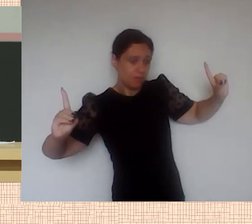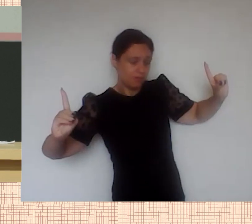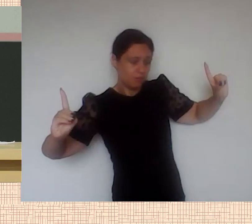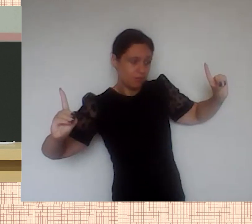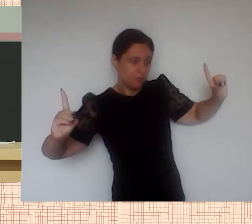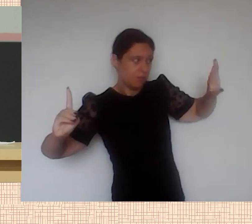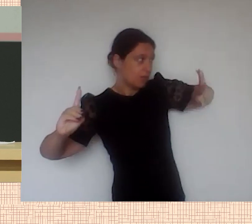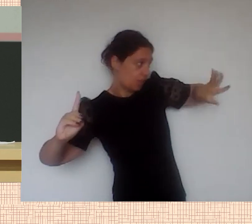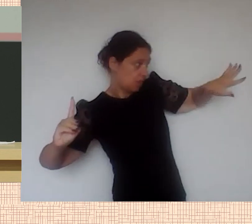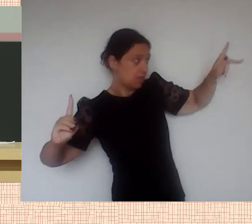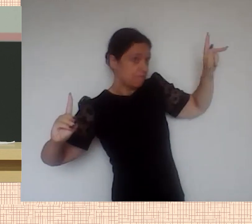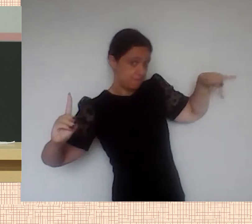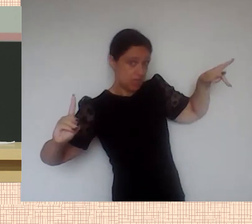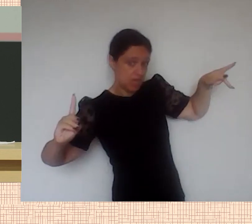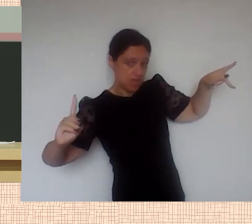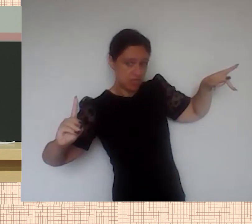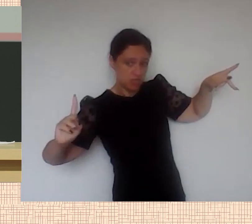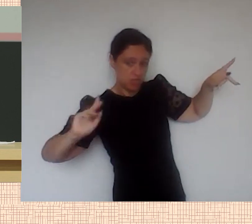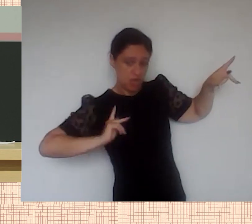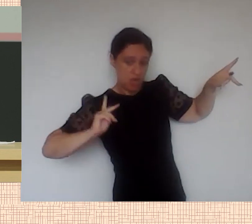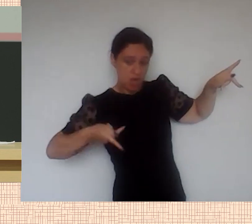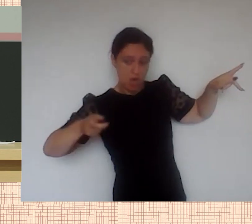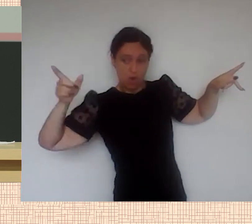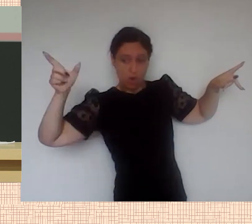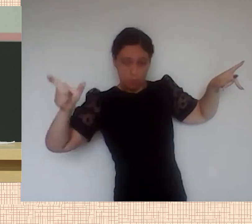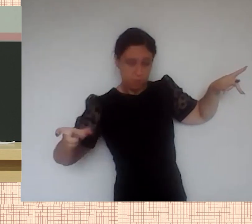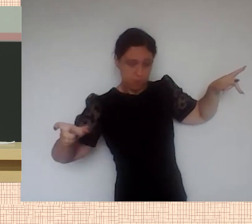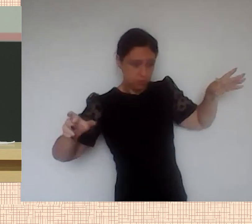nada, é vaidade.